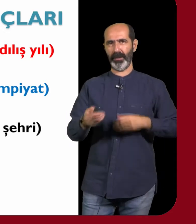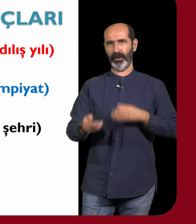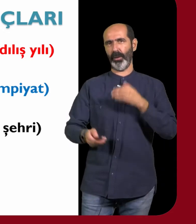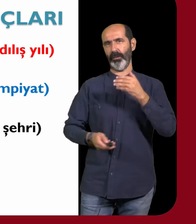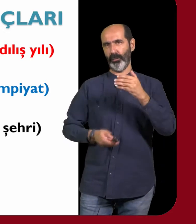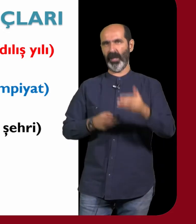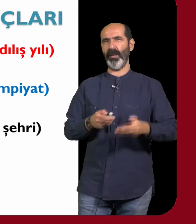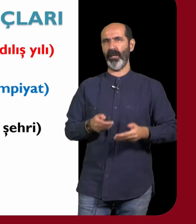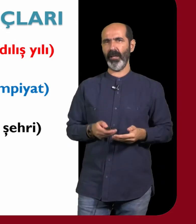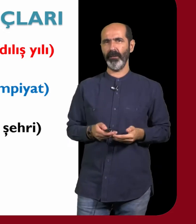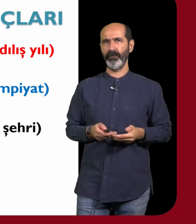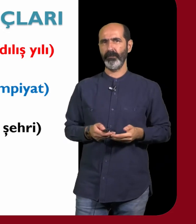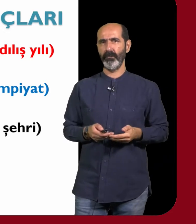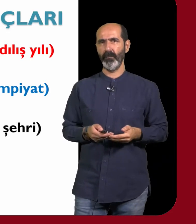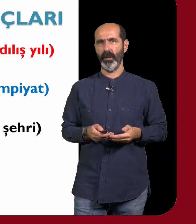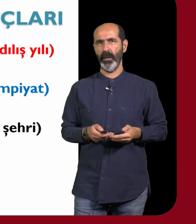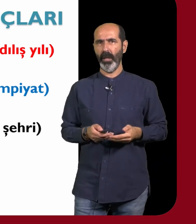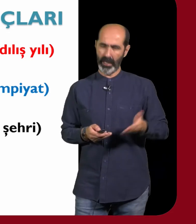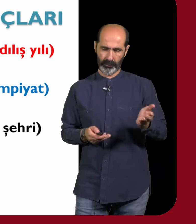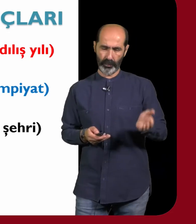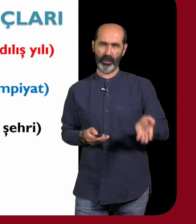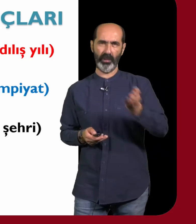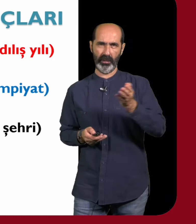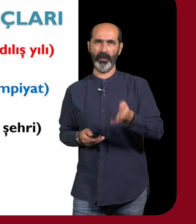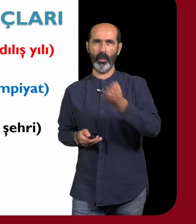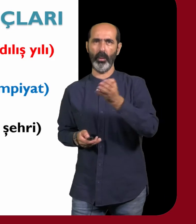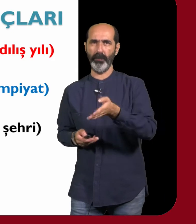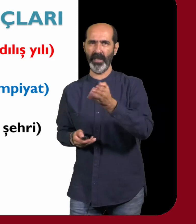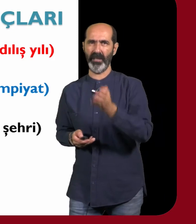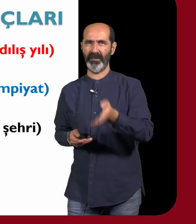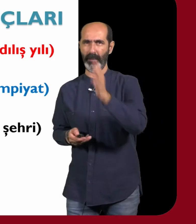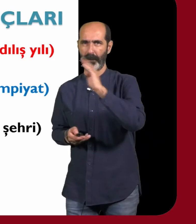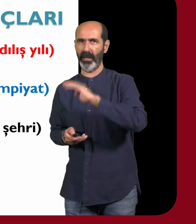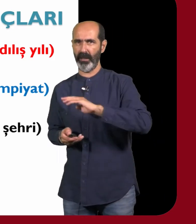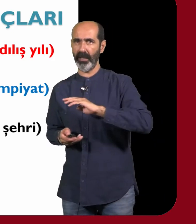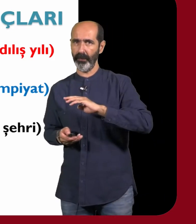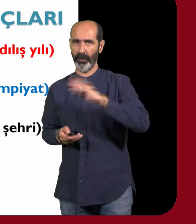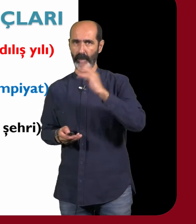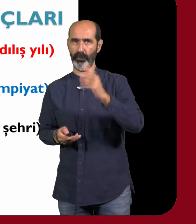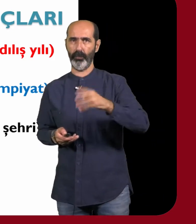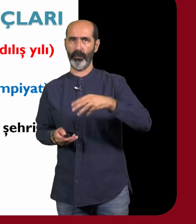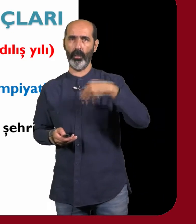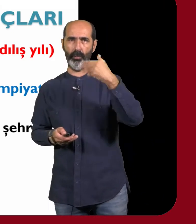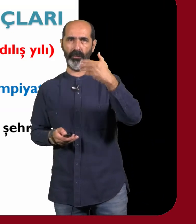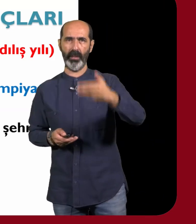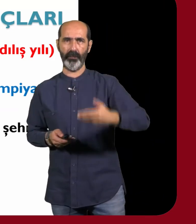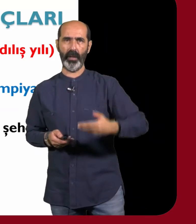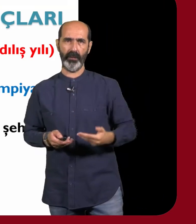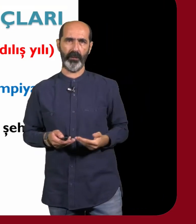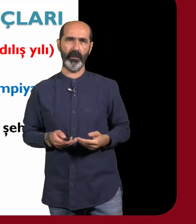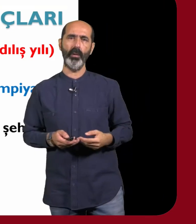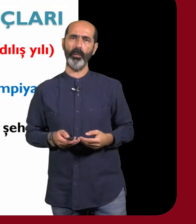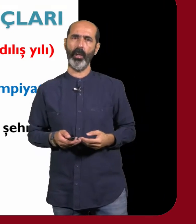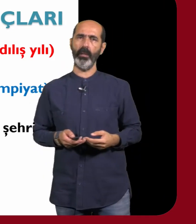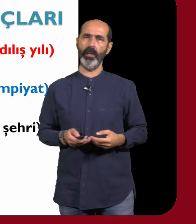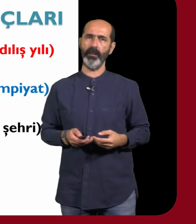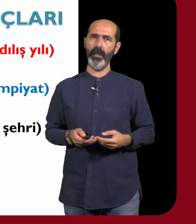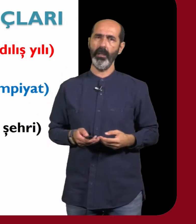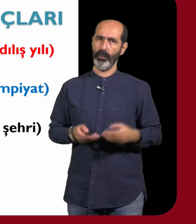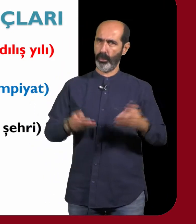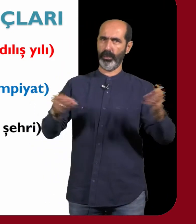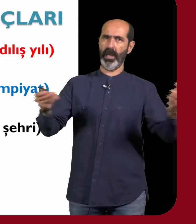olimpiyatlara göre düzenlerler her dört yılda bir olimpiyat yaparlar biliyorsunuz o özellik vardır